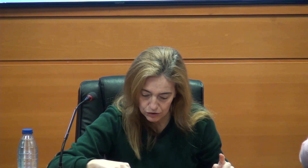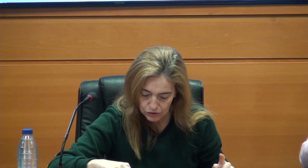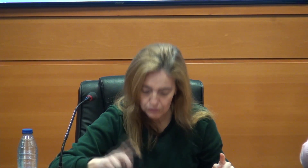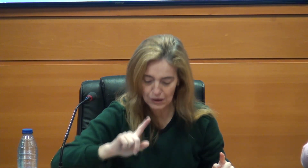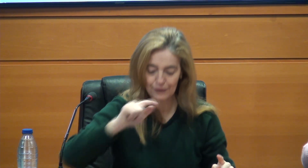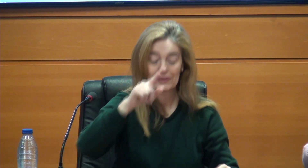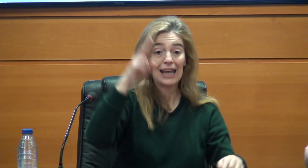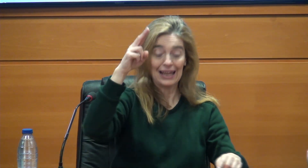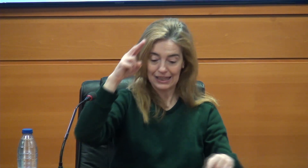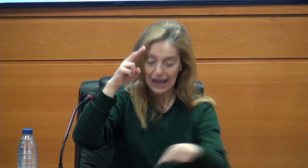aprender